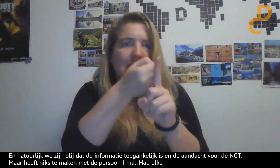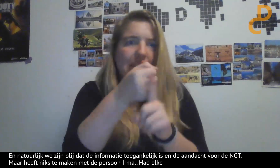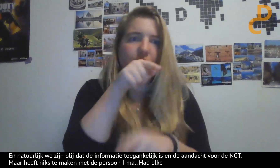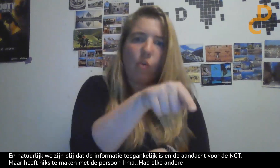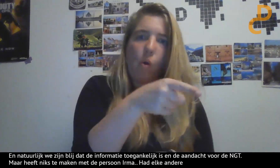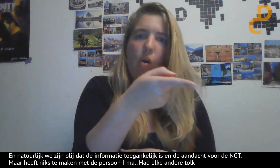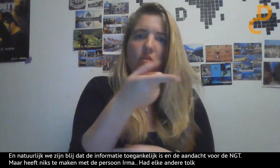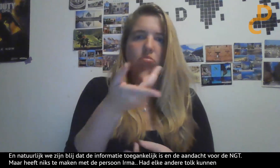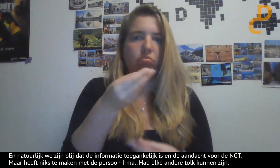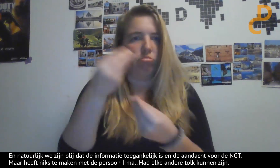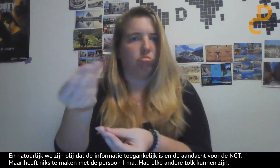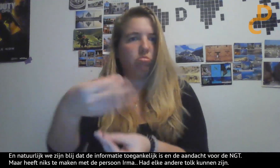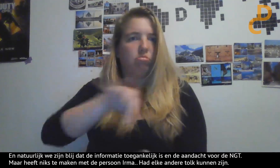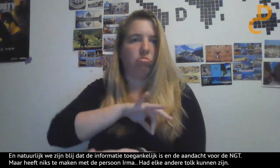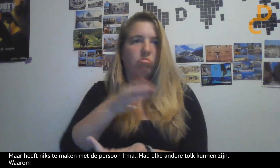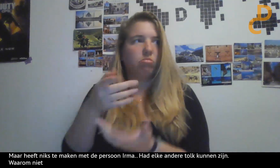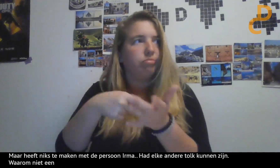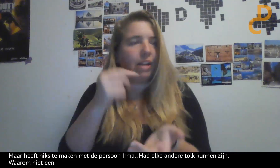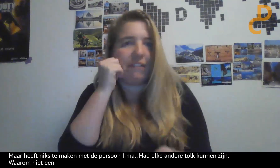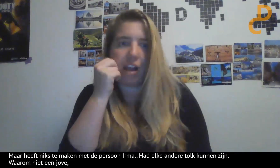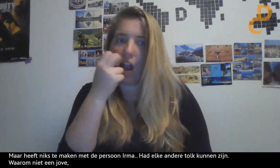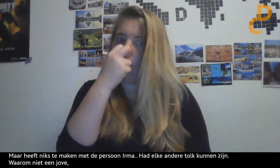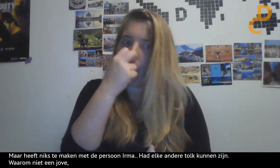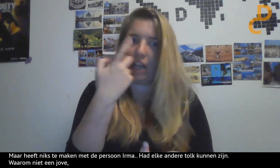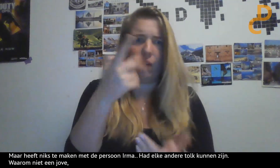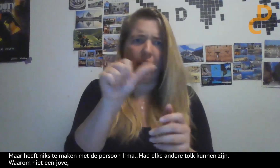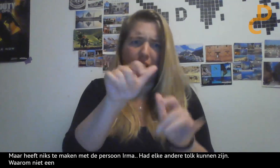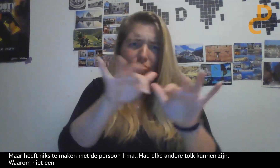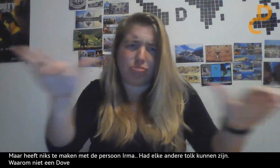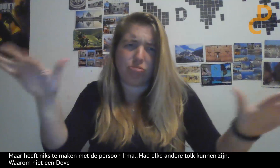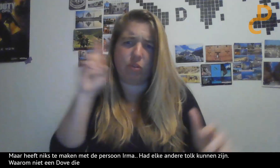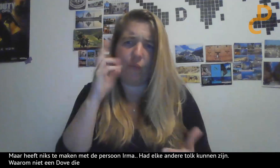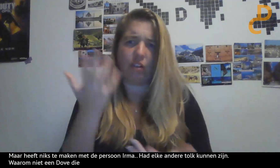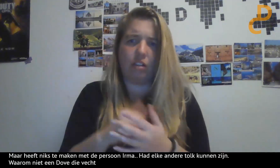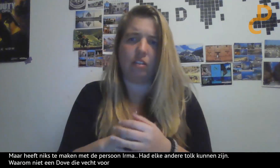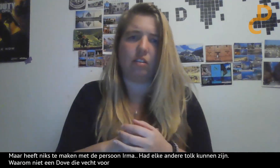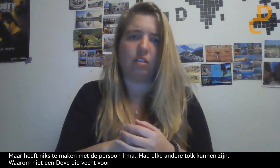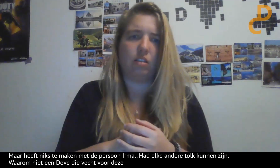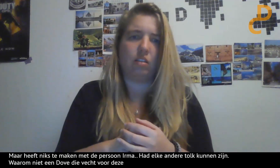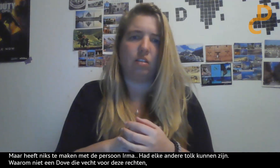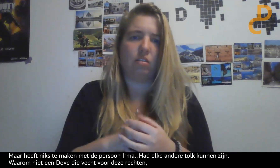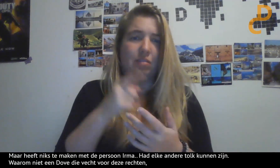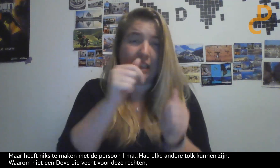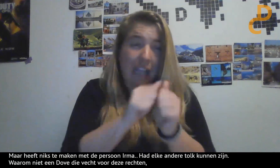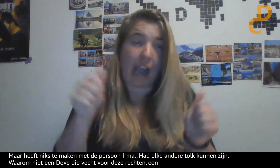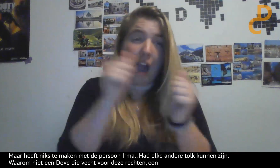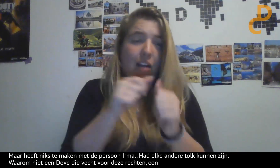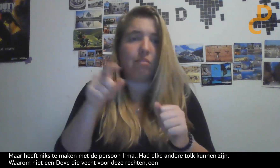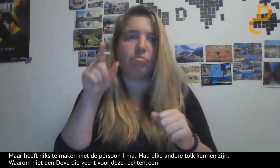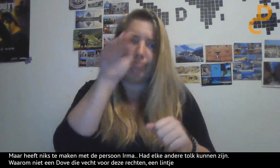Dus waarom niet een dove die vecht voor deze rechten een lintje geven? Eva of Corrie of iemand anders. Die